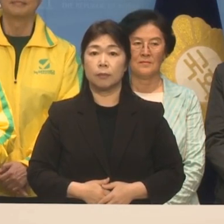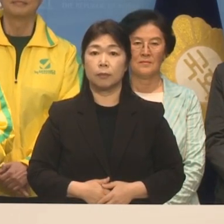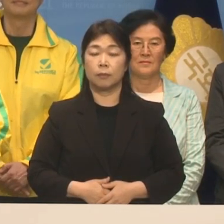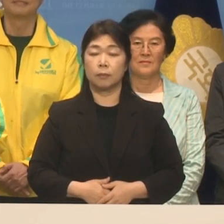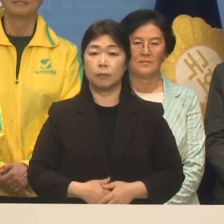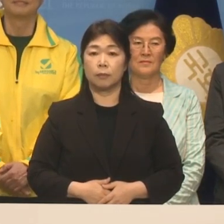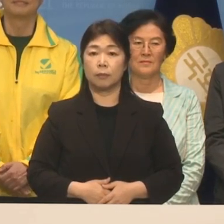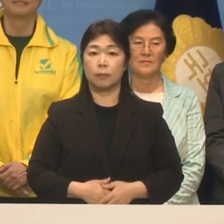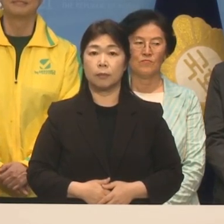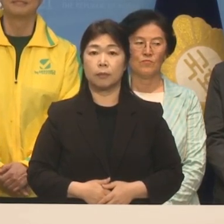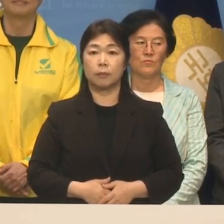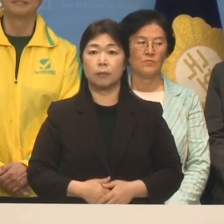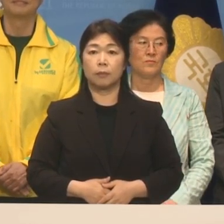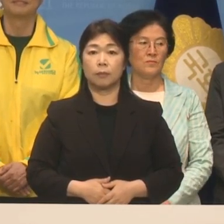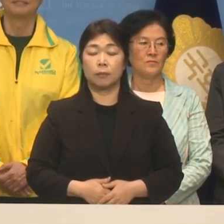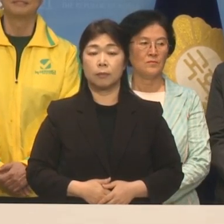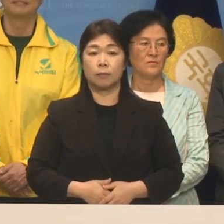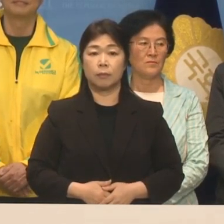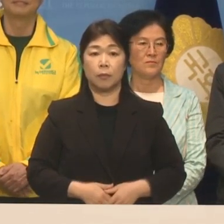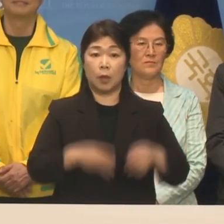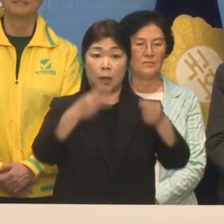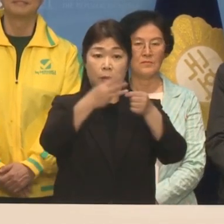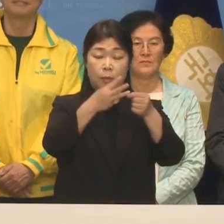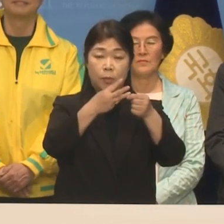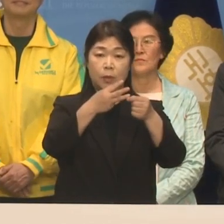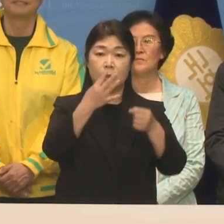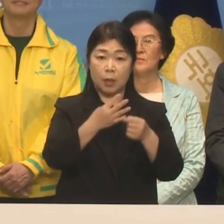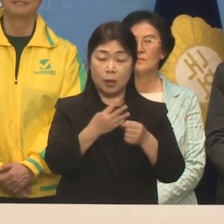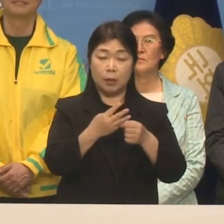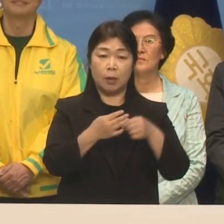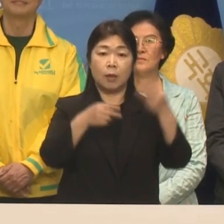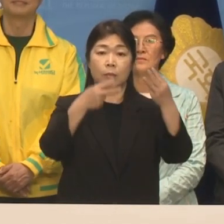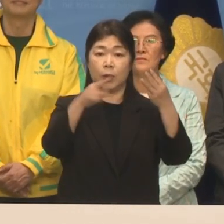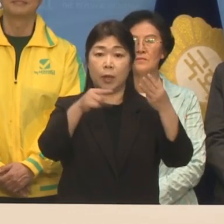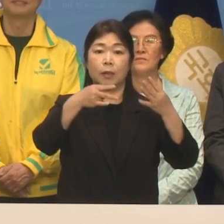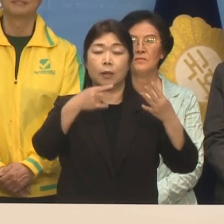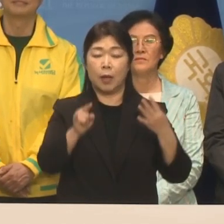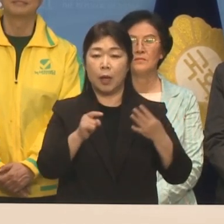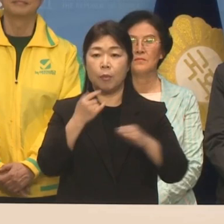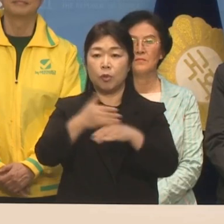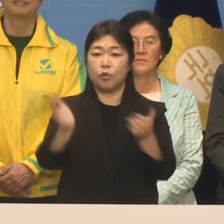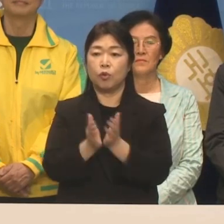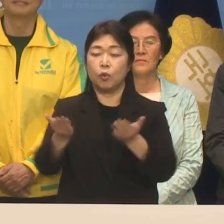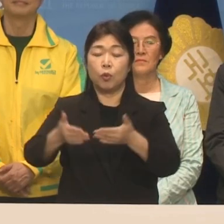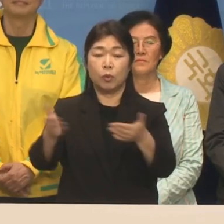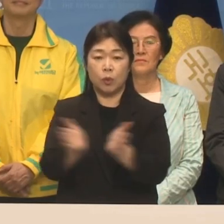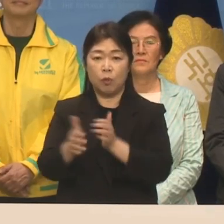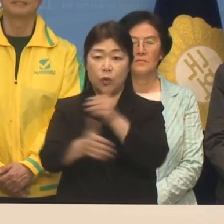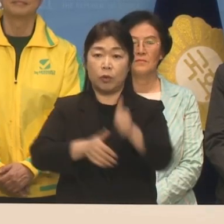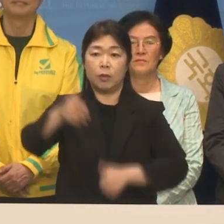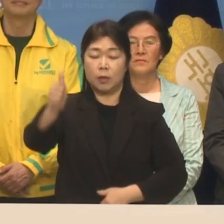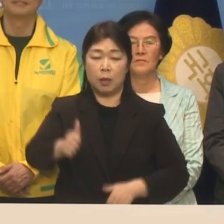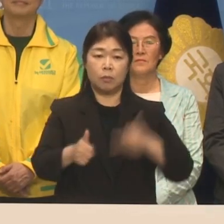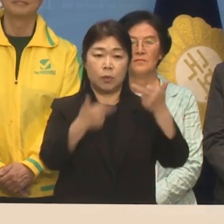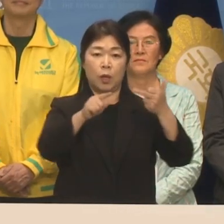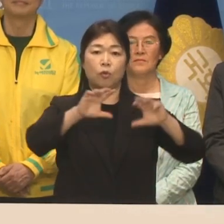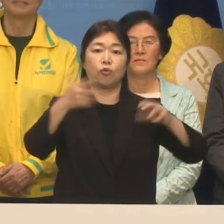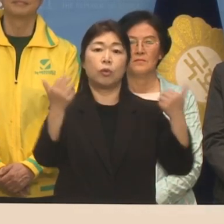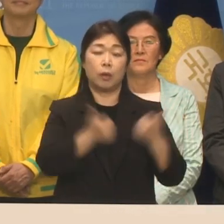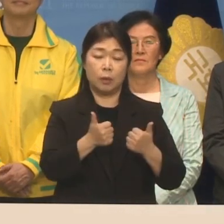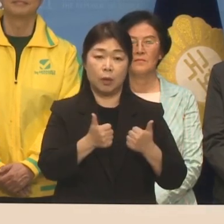네, 그리고 제3대 4대 민주노총 위원장이자 17대 국회에서 민주노동당 첫 번째